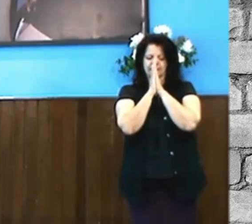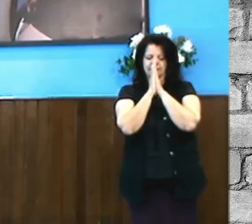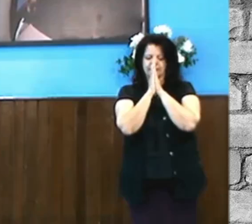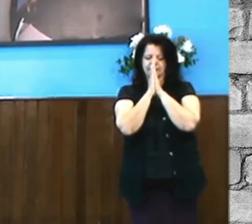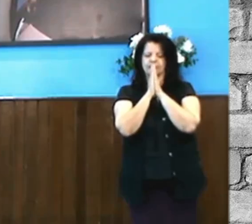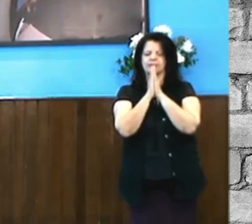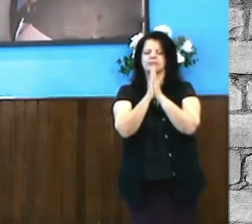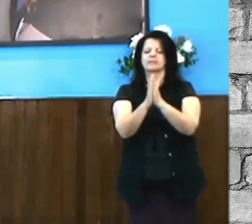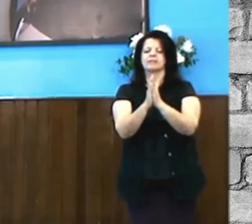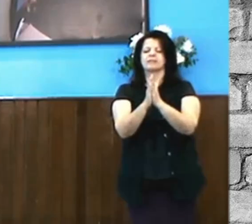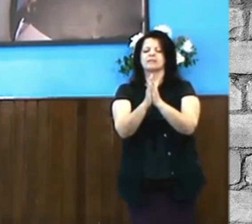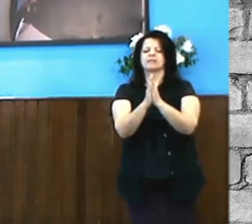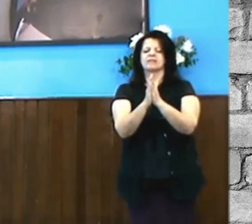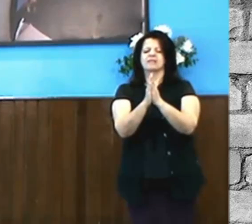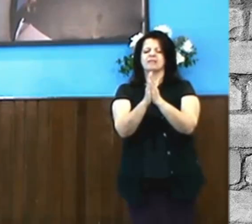Oremos ao Senhor.